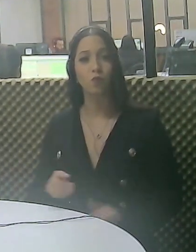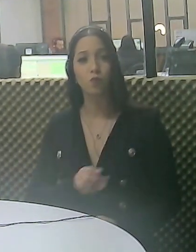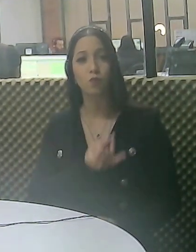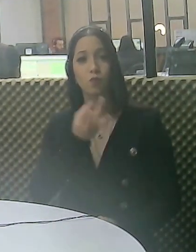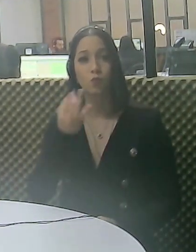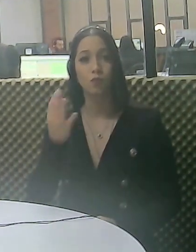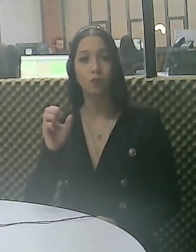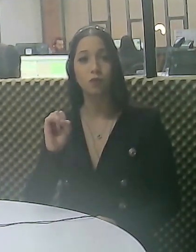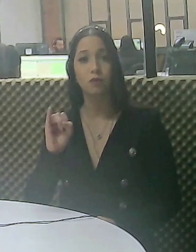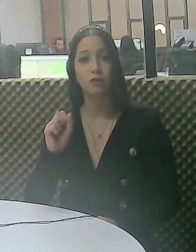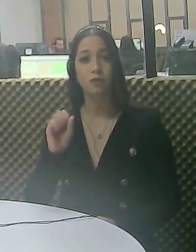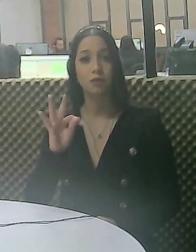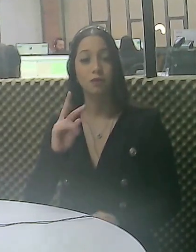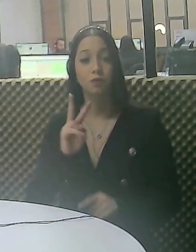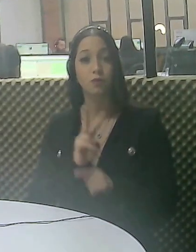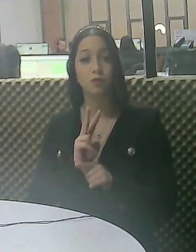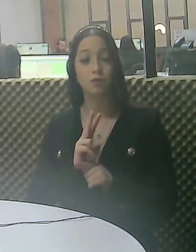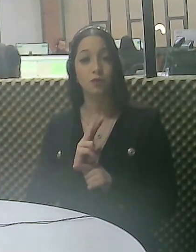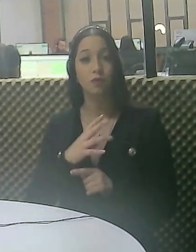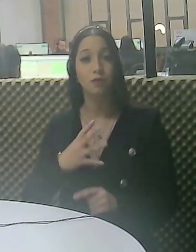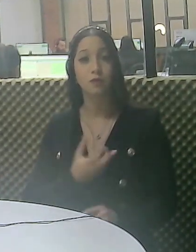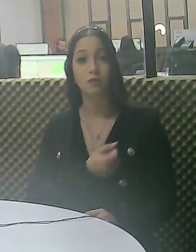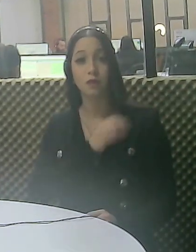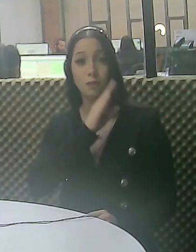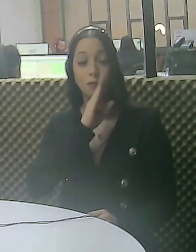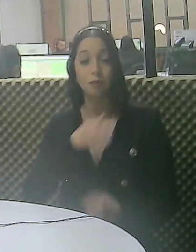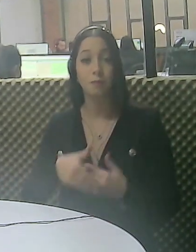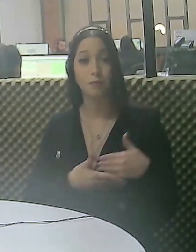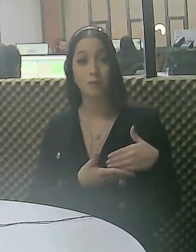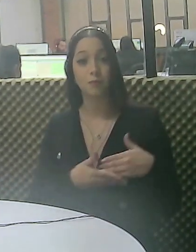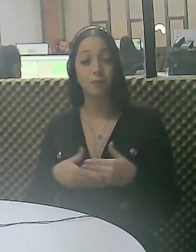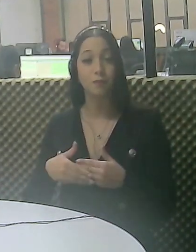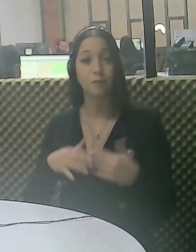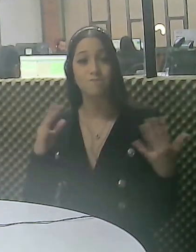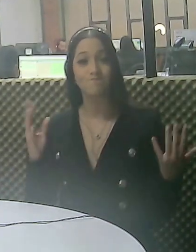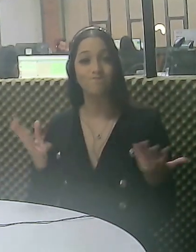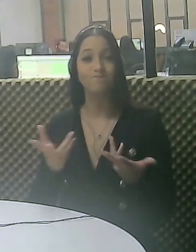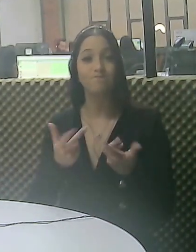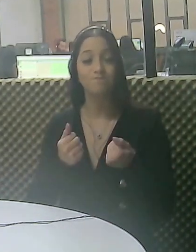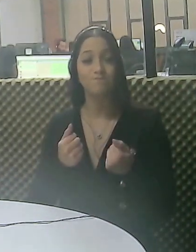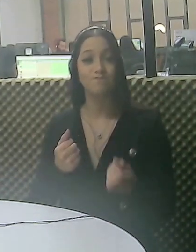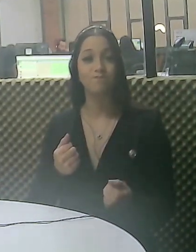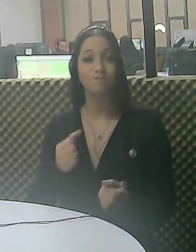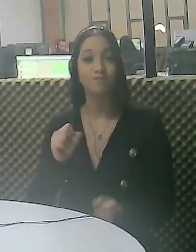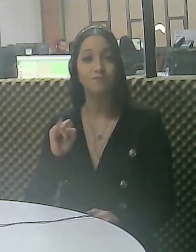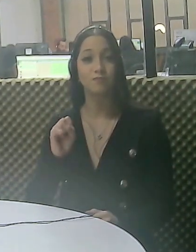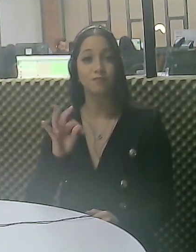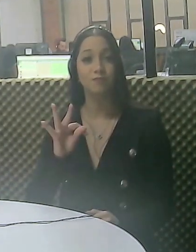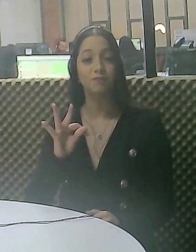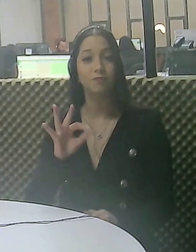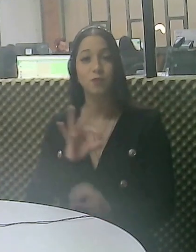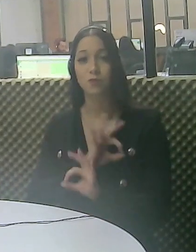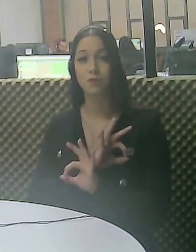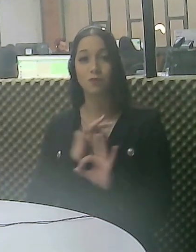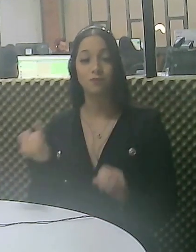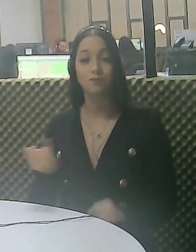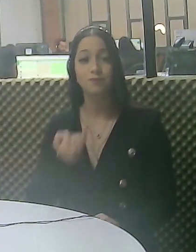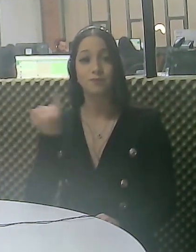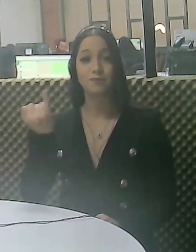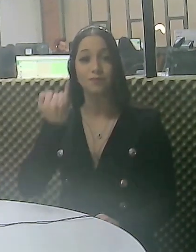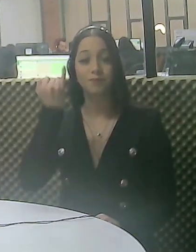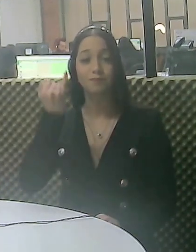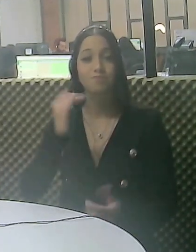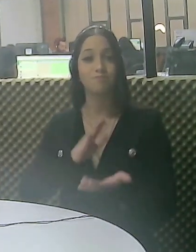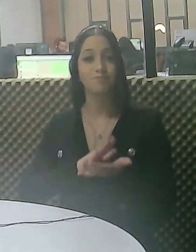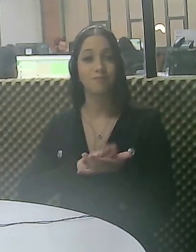partos pelo SEAT, cuidando sempre para salvar a mãe e o bebê. Foi um momento incrível. O SEAT foi essencial nesse momento. Estou